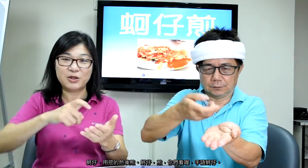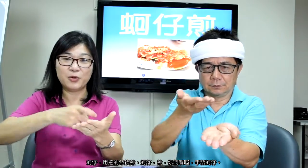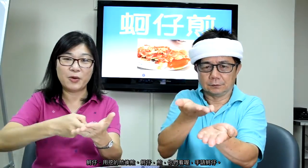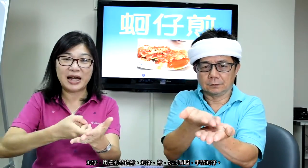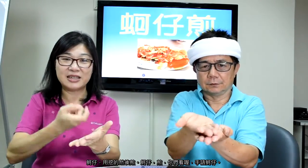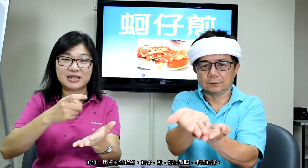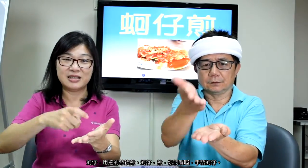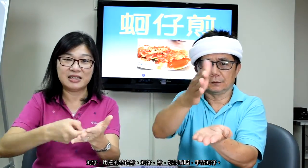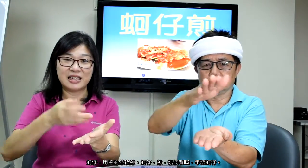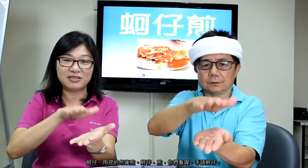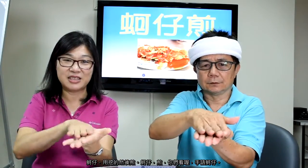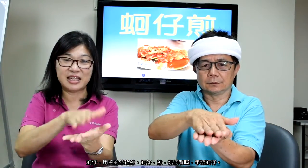又挖的，然后煎